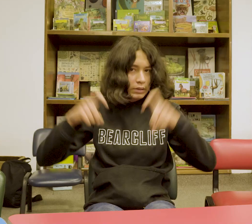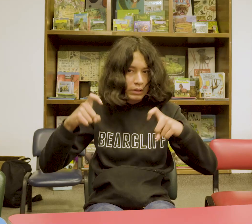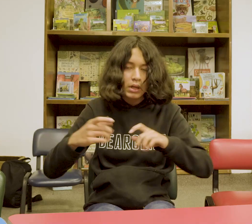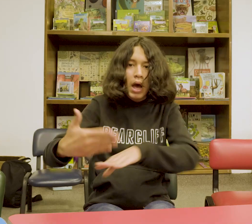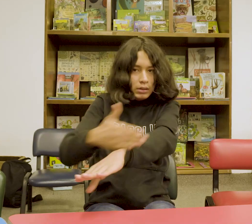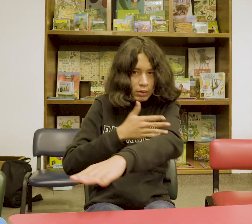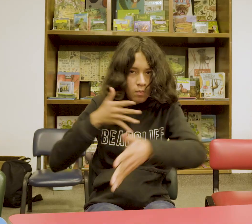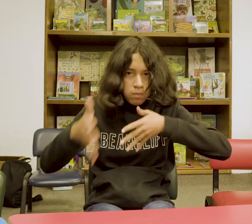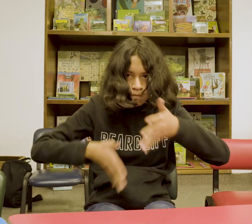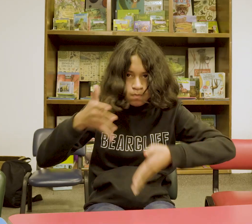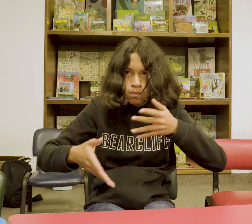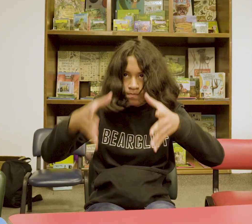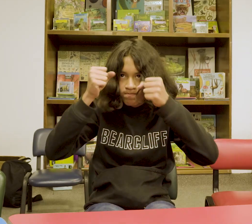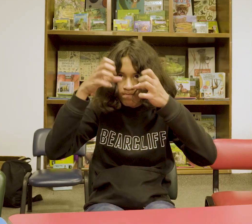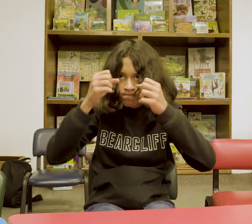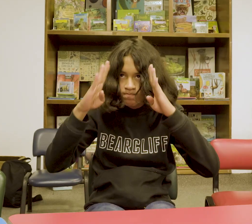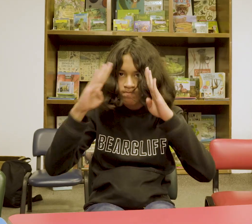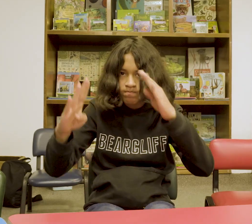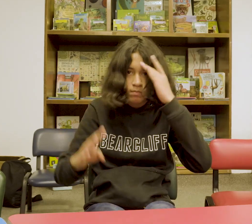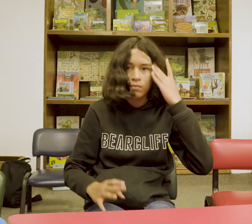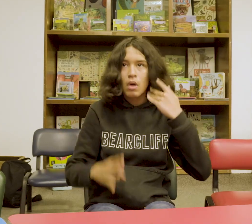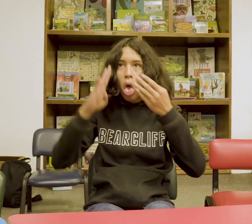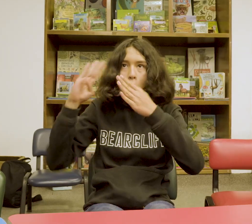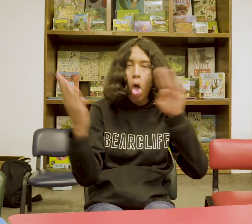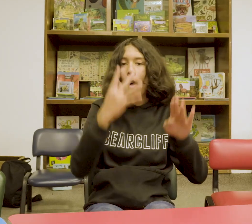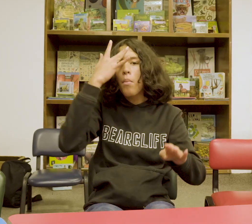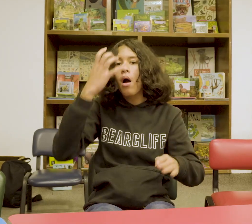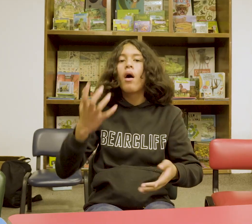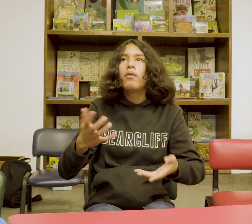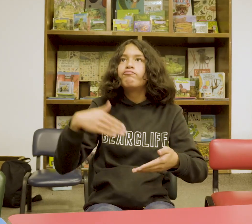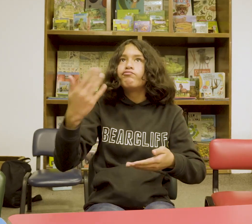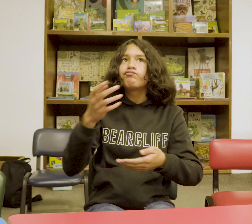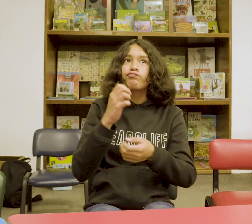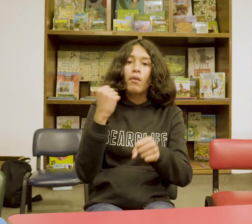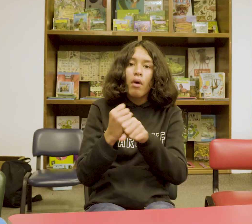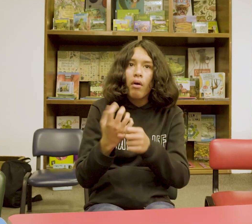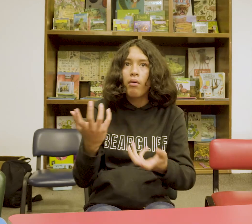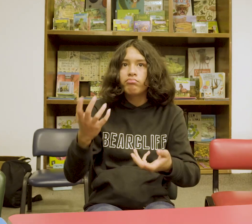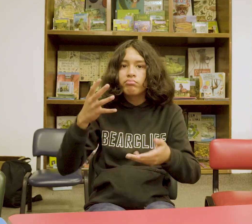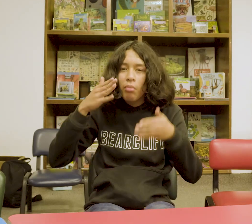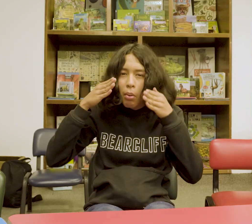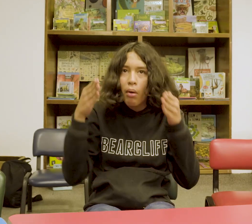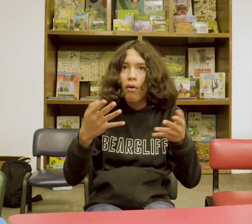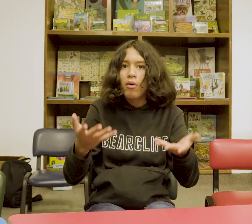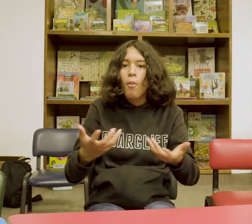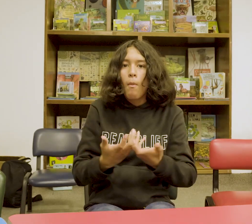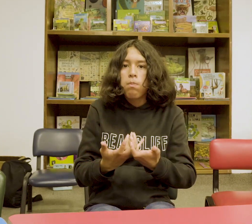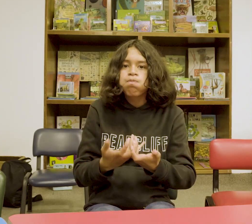cómo llegar con los niños, dramatizarles, personificarles los cuentos, y que también ellos puedan tener atención a las actividades que